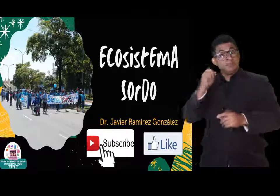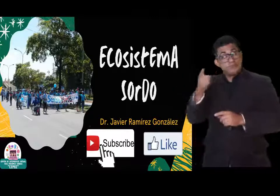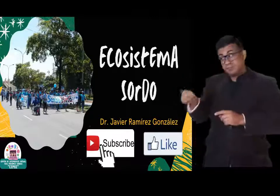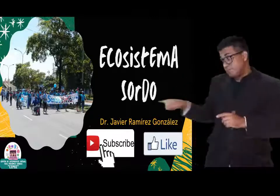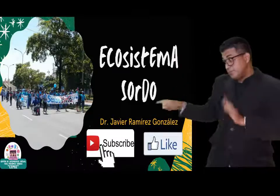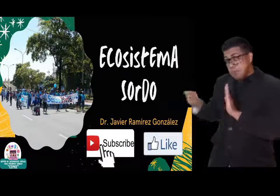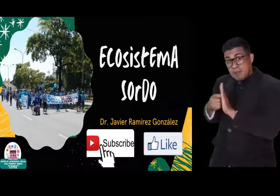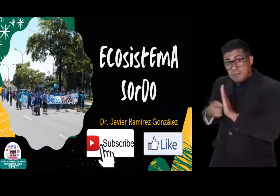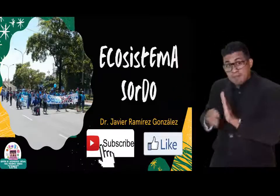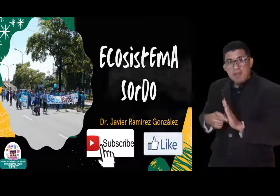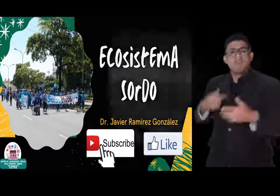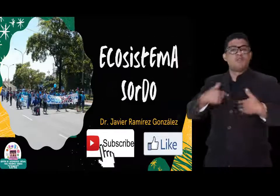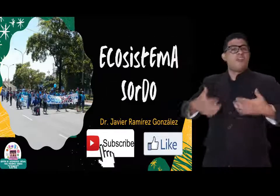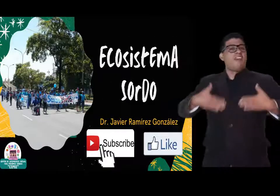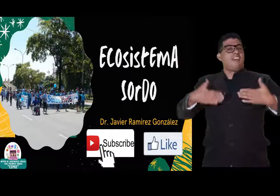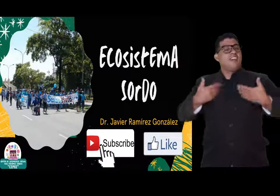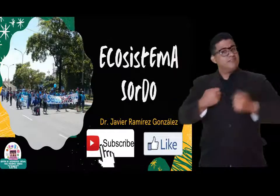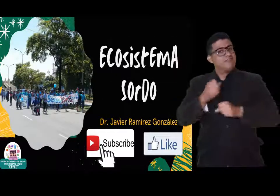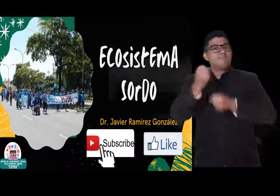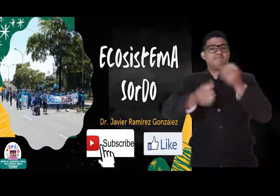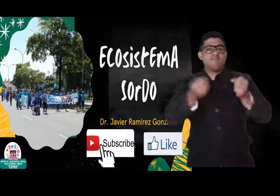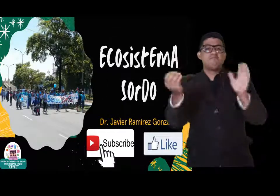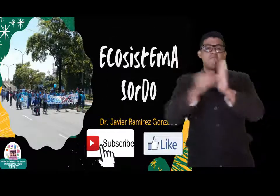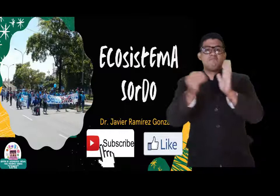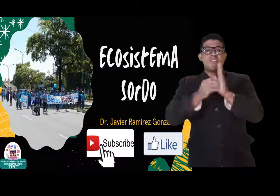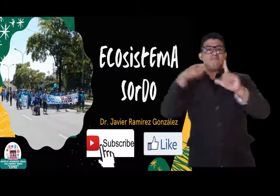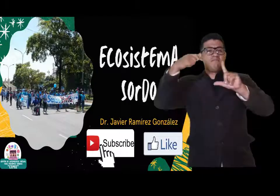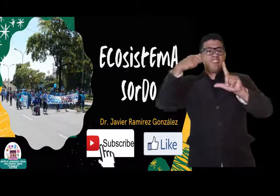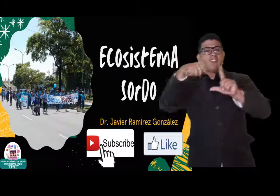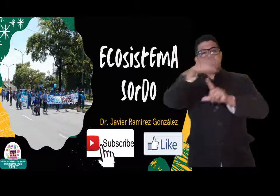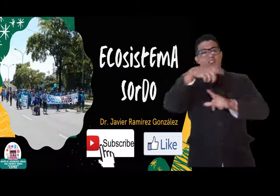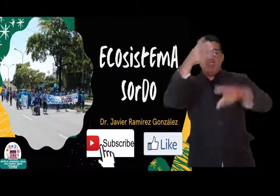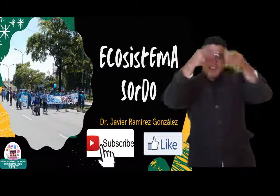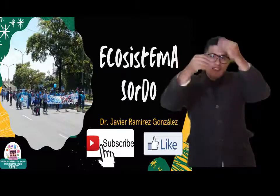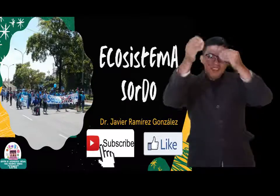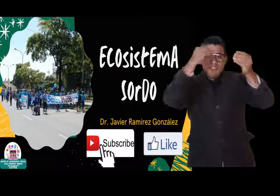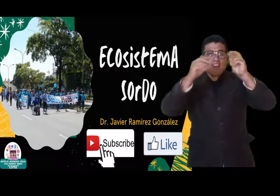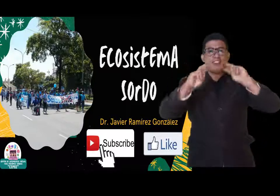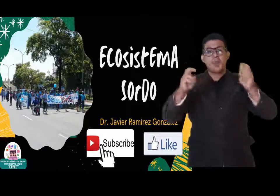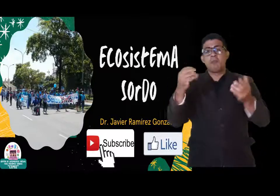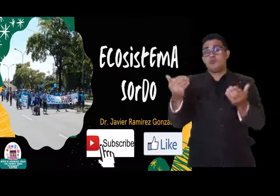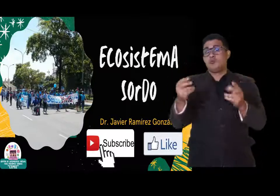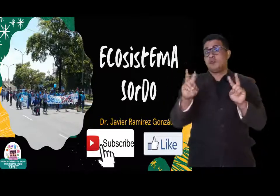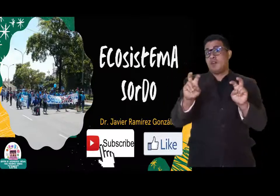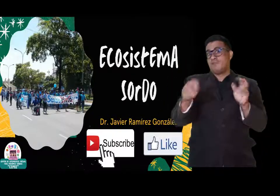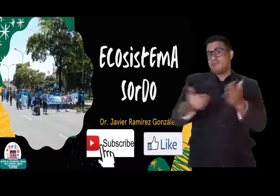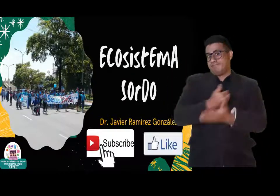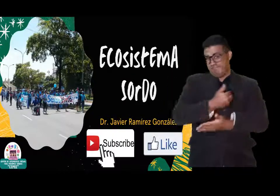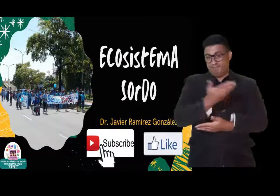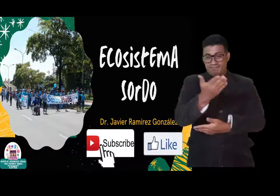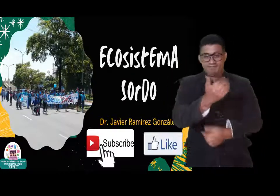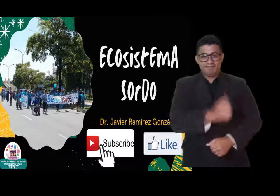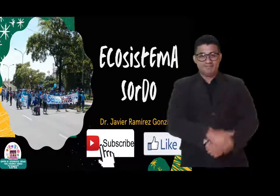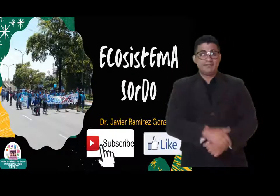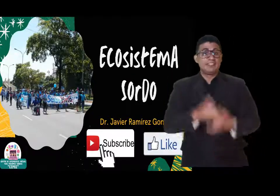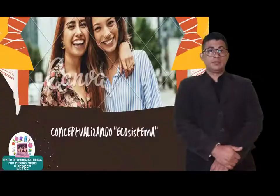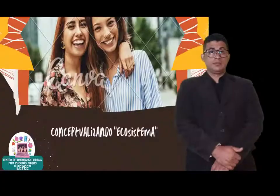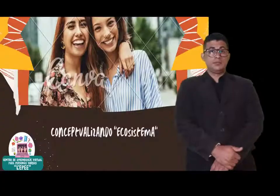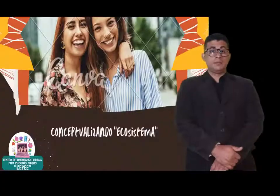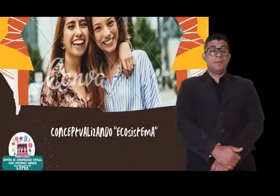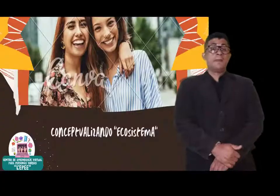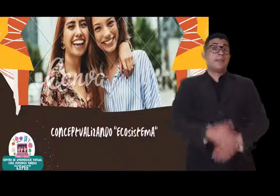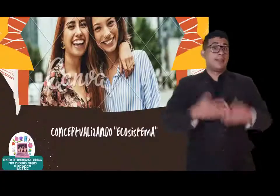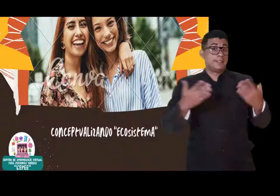muy interesantes. Al suscribirse más y darle like, eso me motivará porque este es un tema y